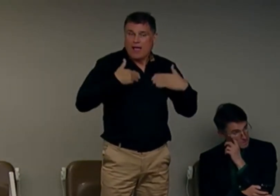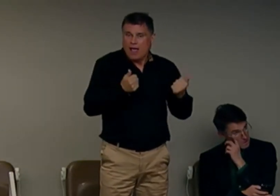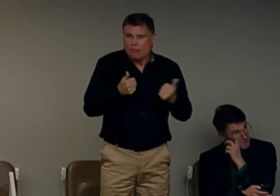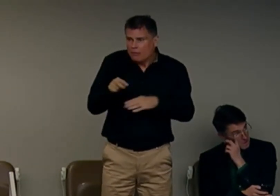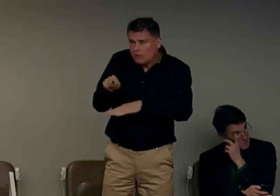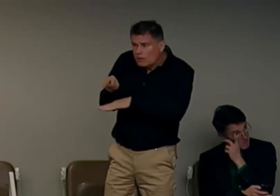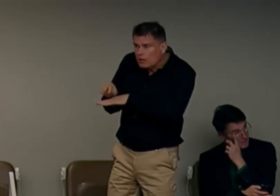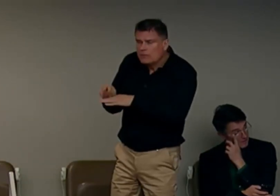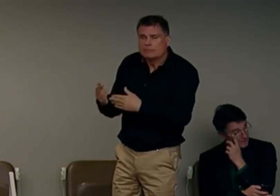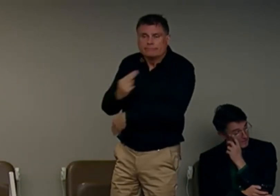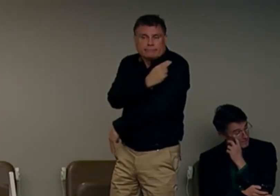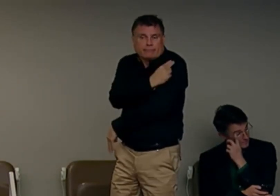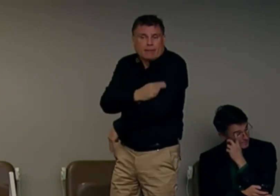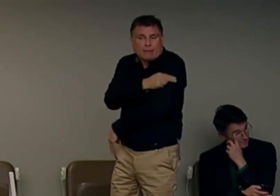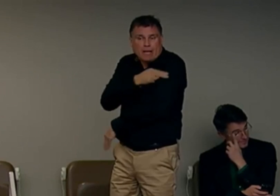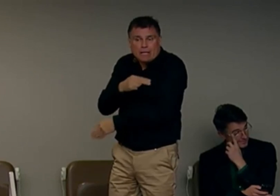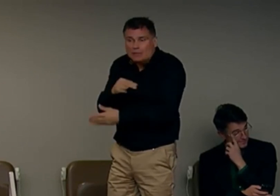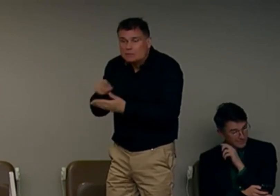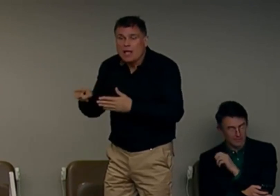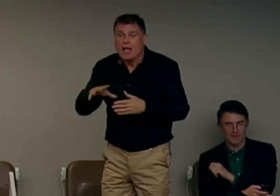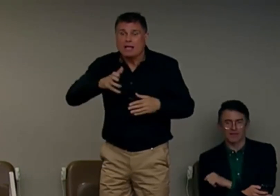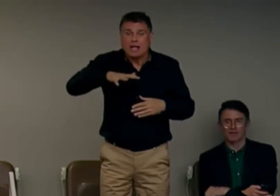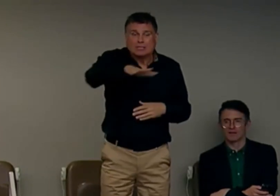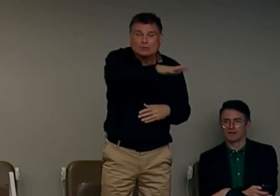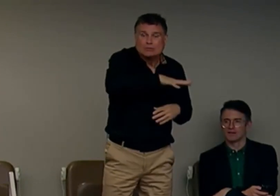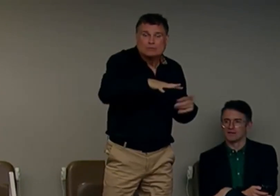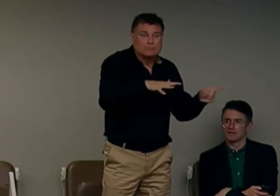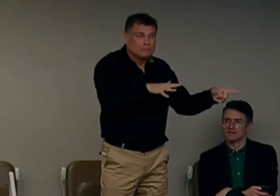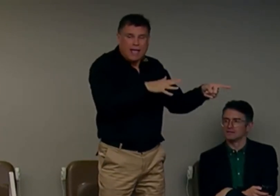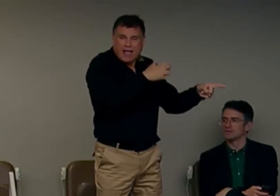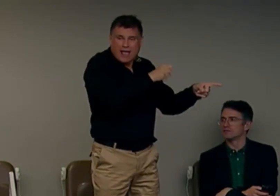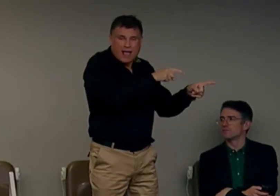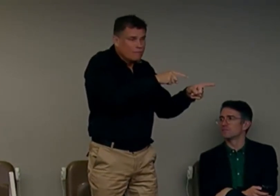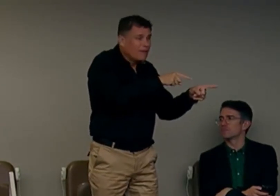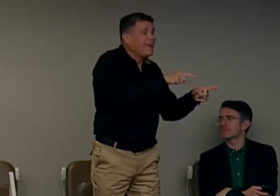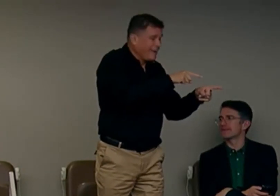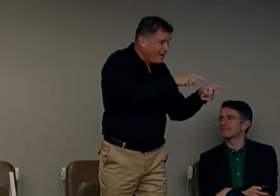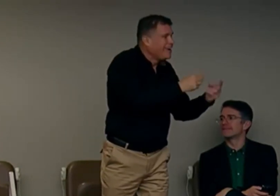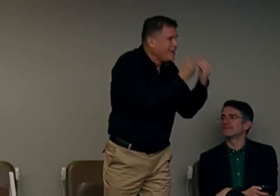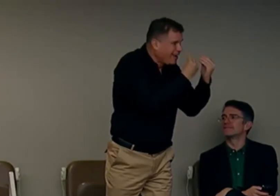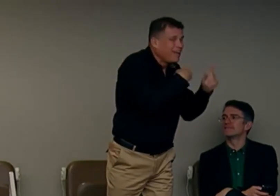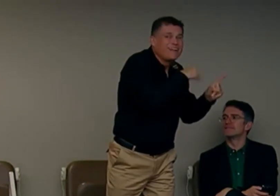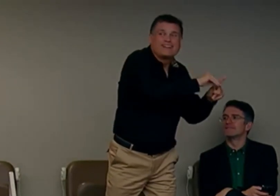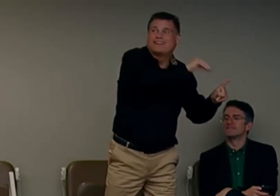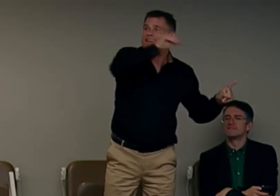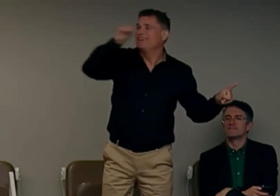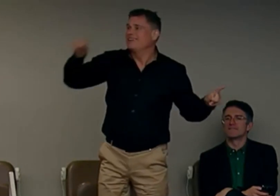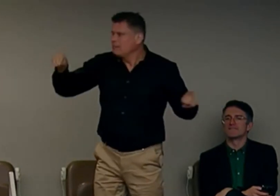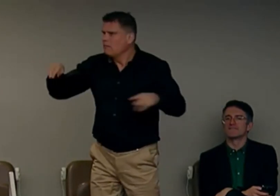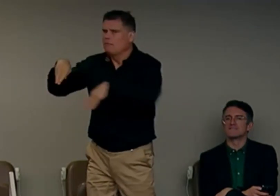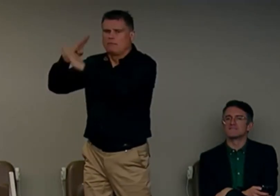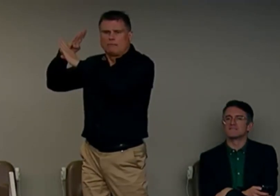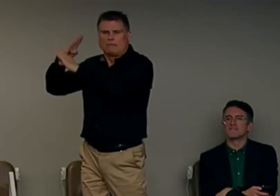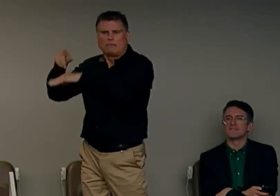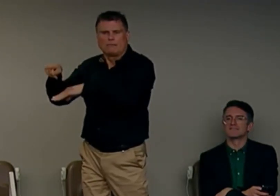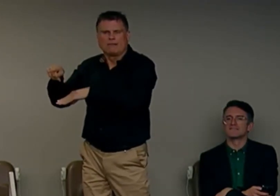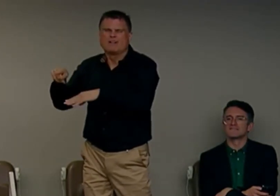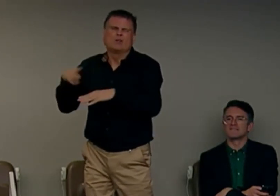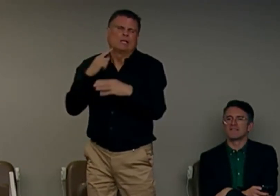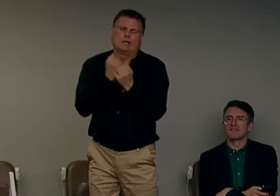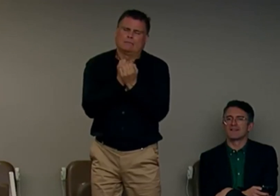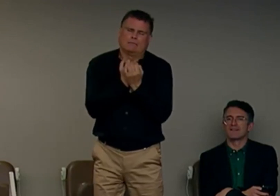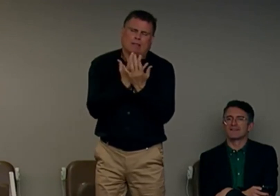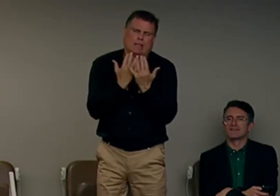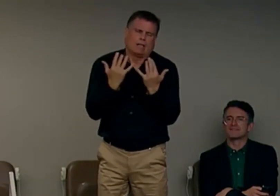Nous soutenons la création d'un statut étudiant international et appelons à une véritable coopération internationale entre